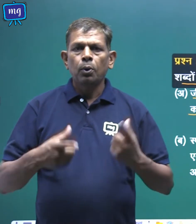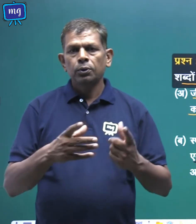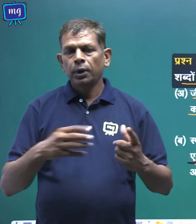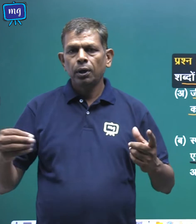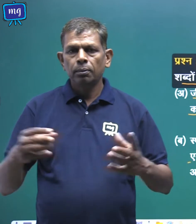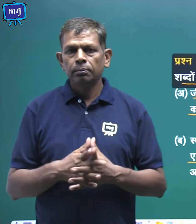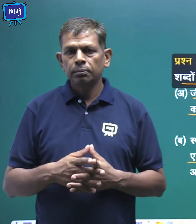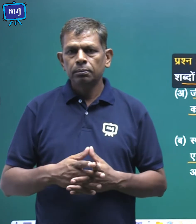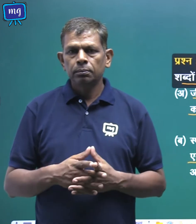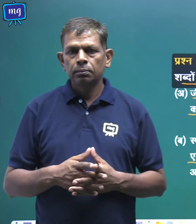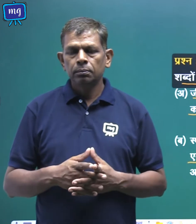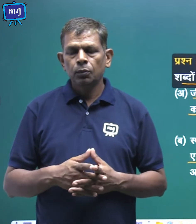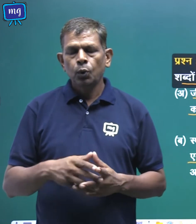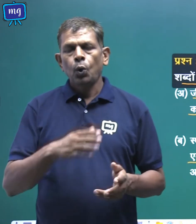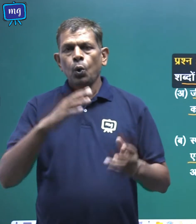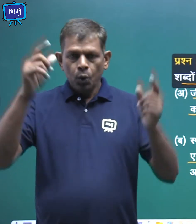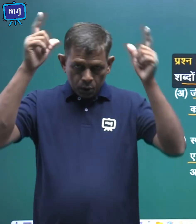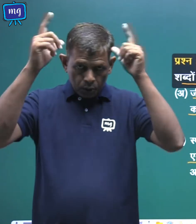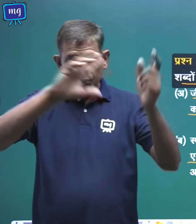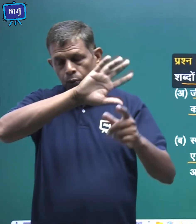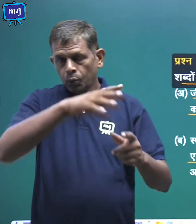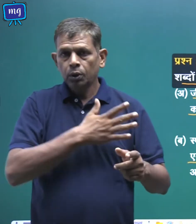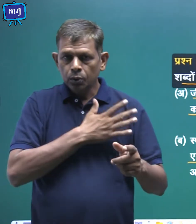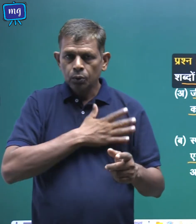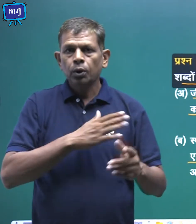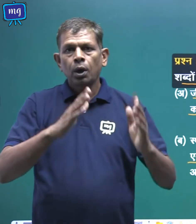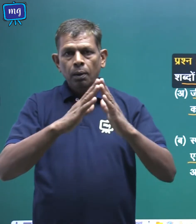एवं जंतुओं के आवास को